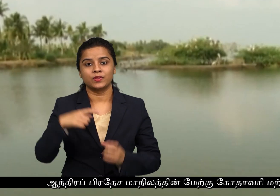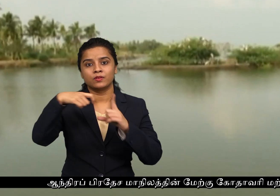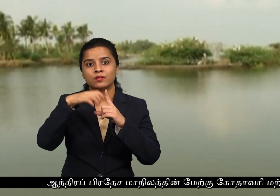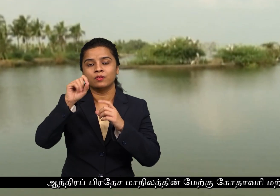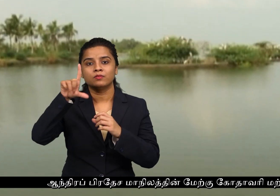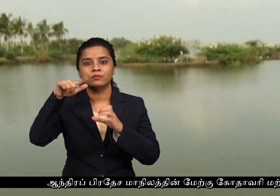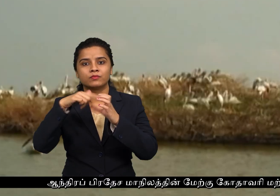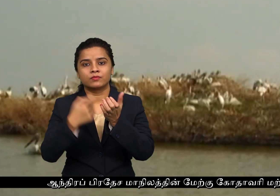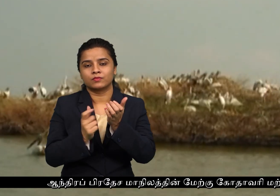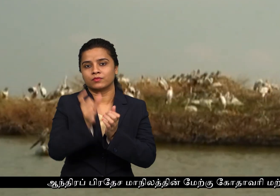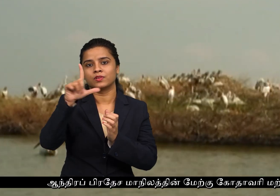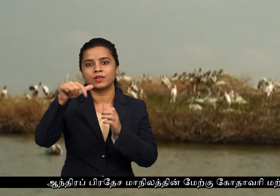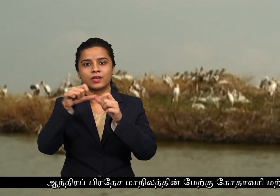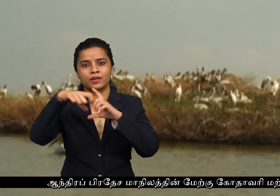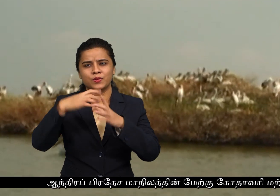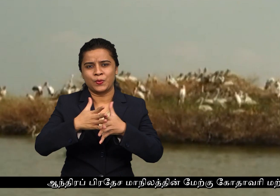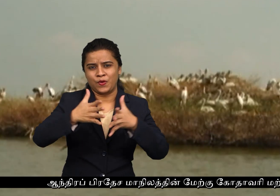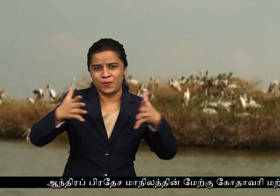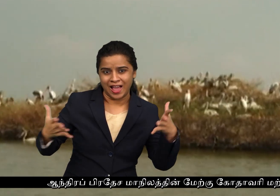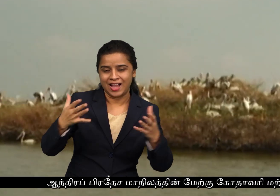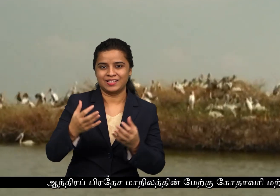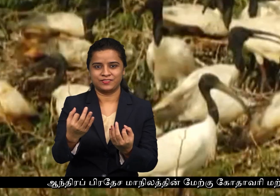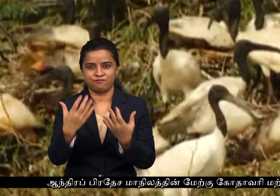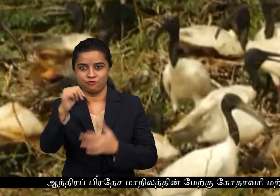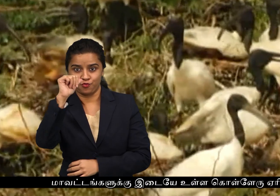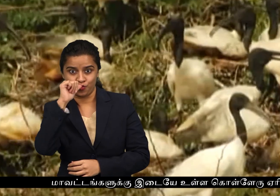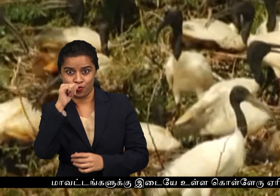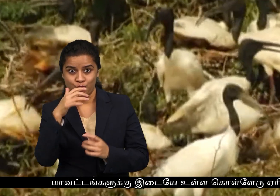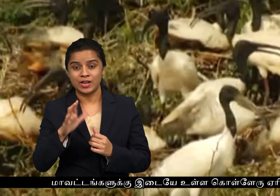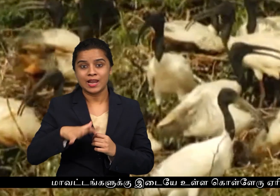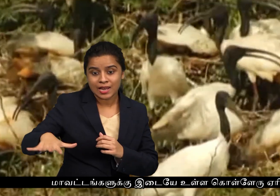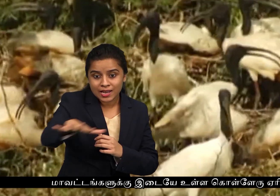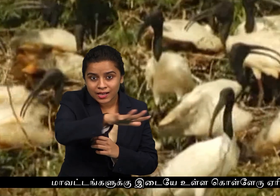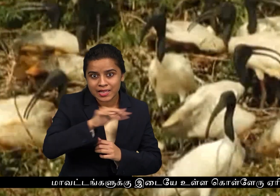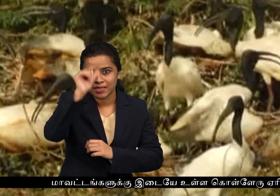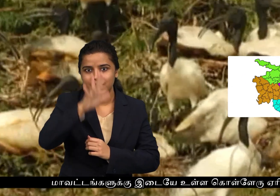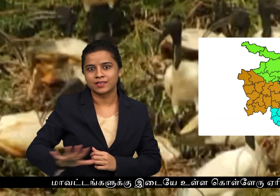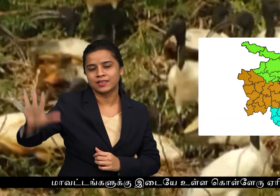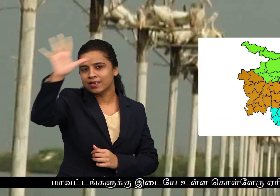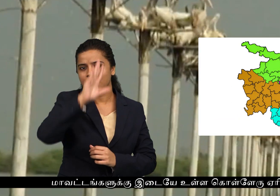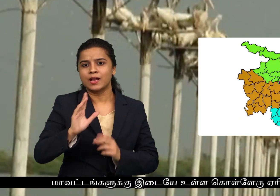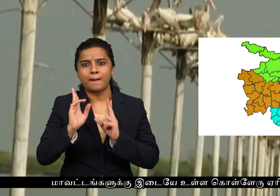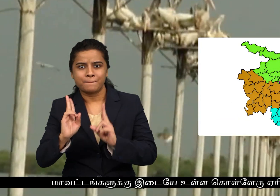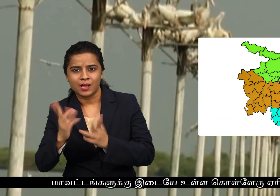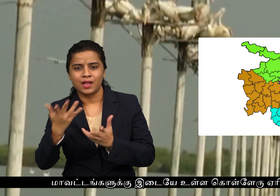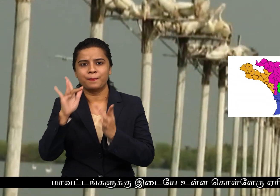ஆந்திர பிரதேச மாநிலத்தின் மேற்கு கோதாவரி மற்றும் கிருஷ்ணா மாவட்டங்களுக்கு இடையே உள்ள கொல்லேறு ஏரியின்